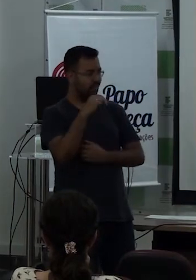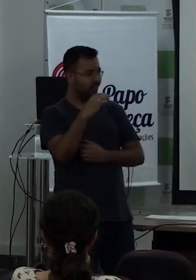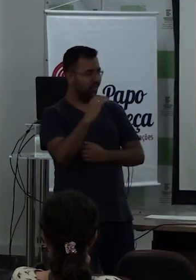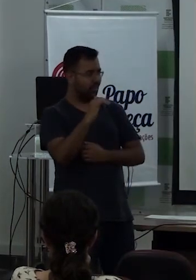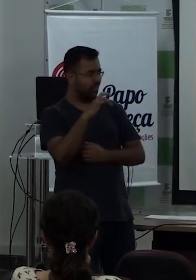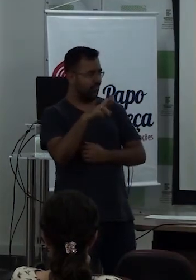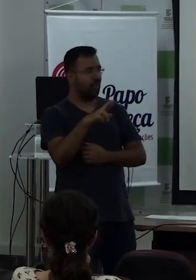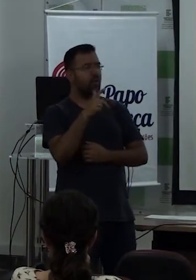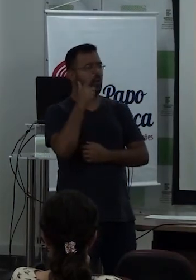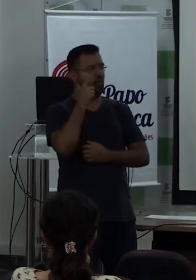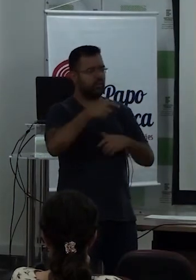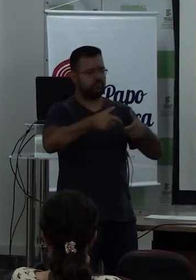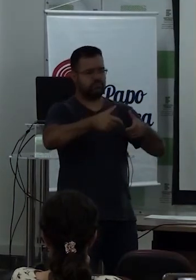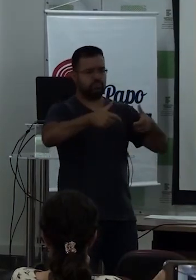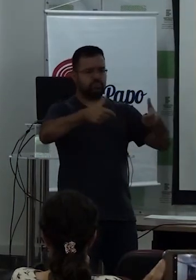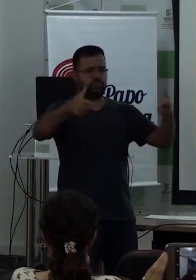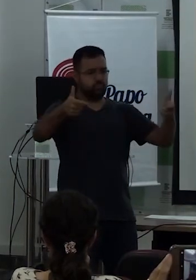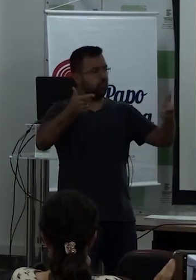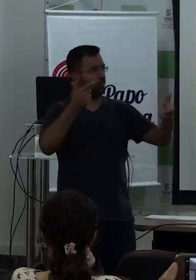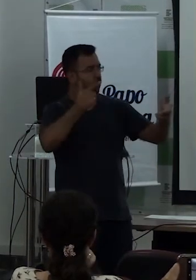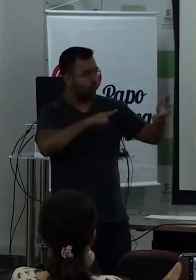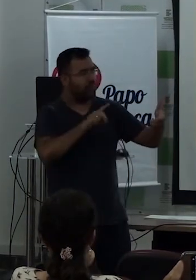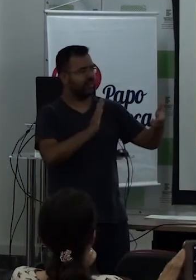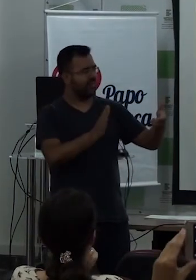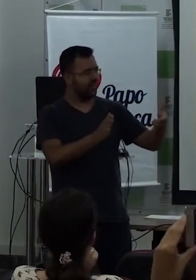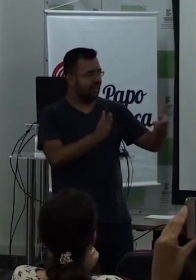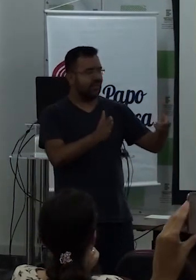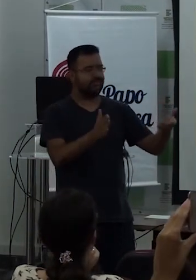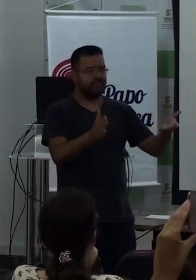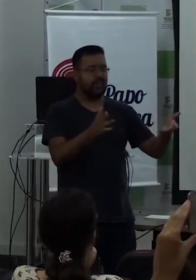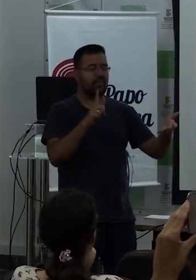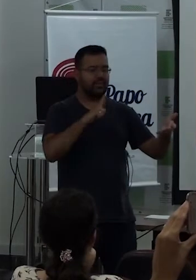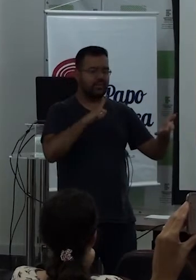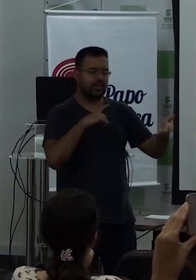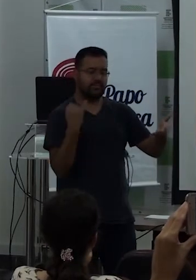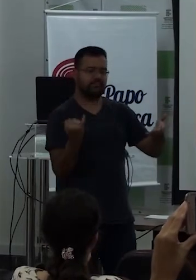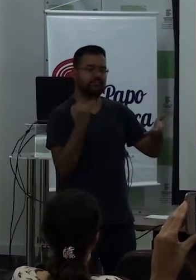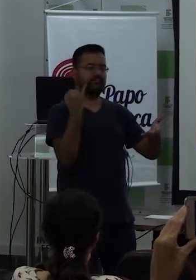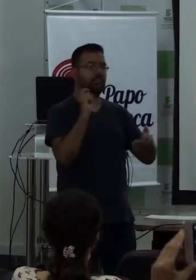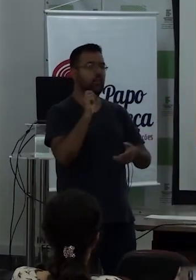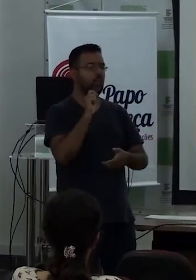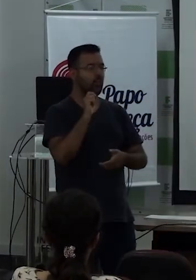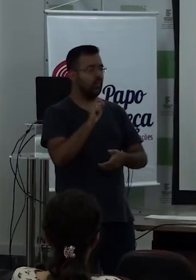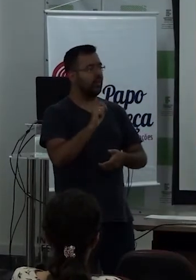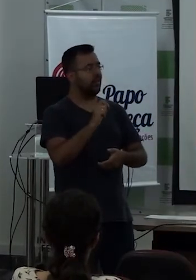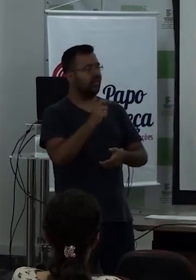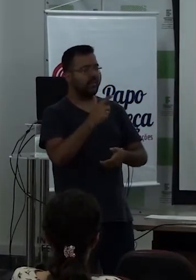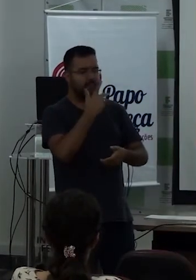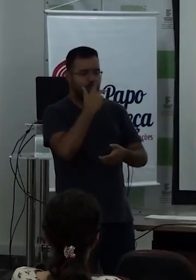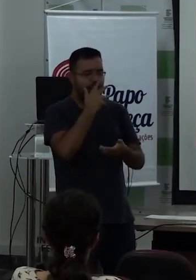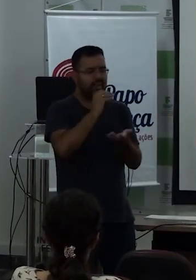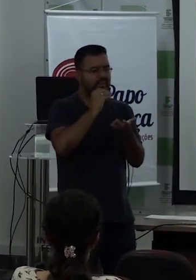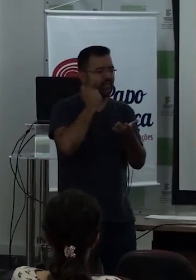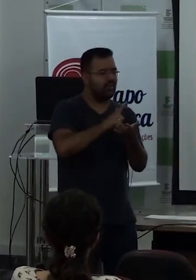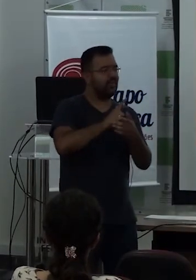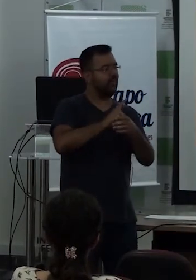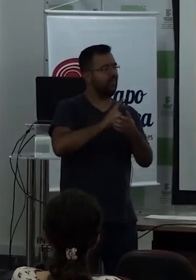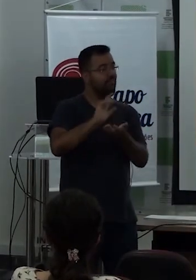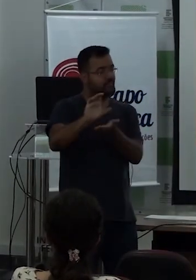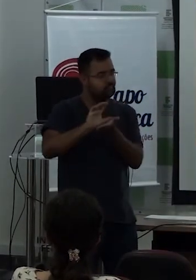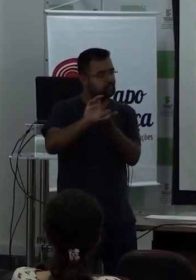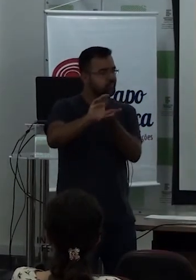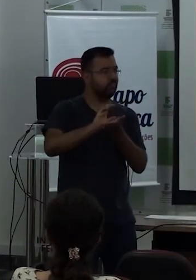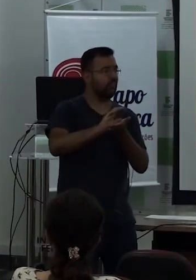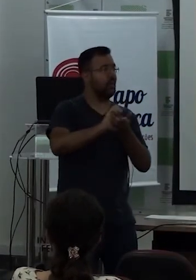já está tomando dimensões maiores. E, assim, é fundamental a gente conseguir recursos para apoiar